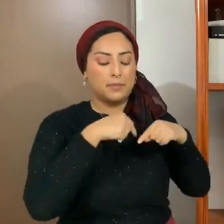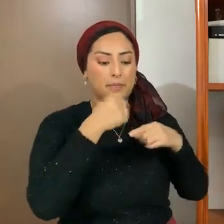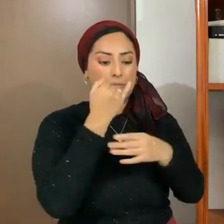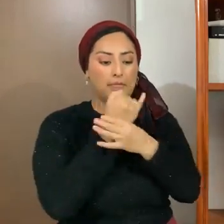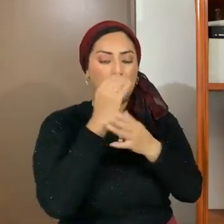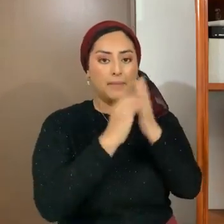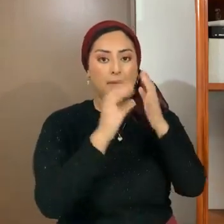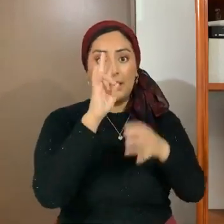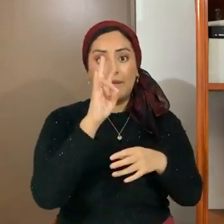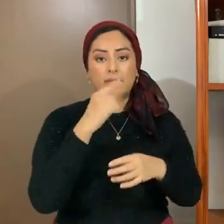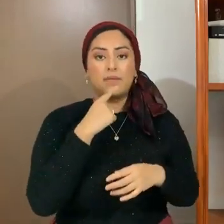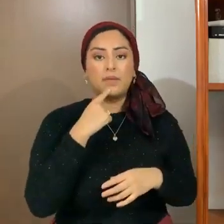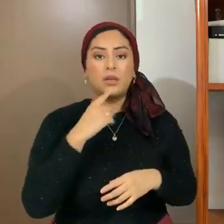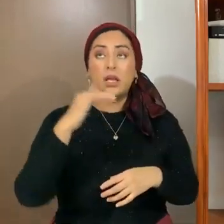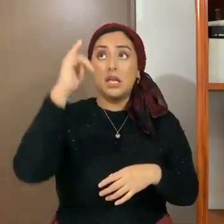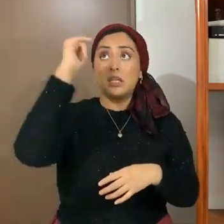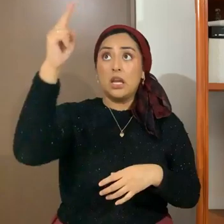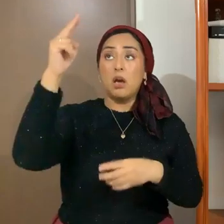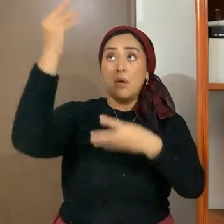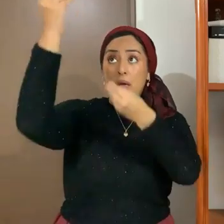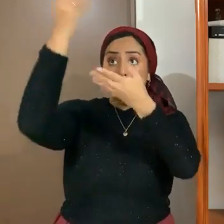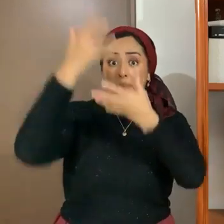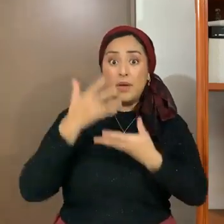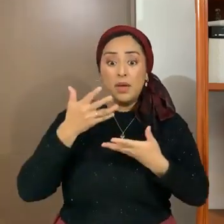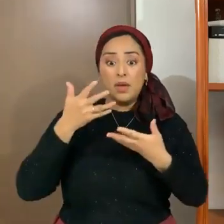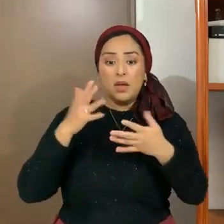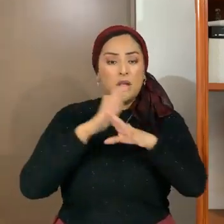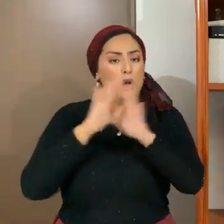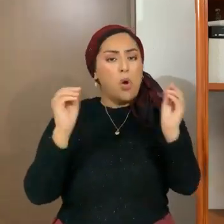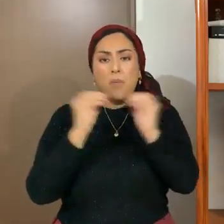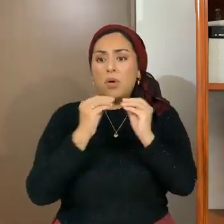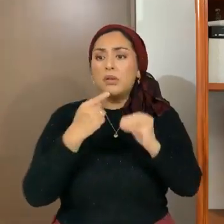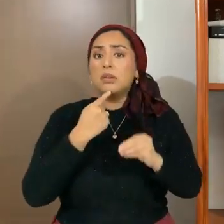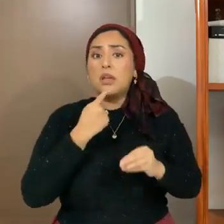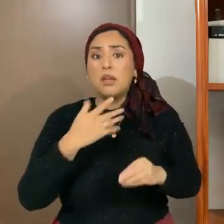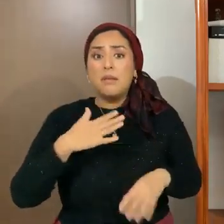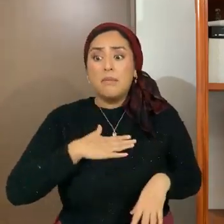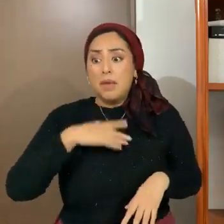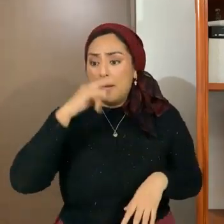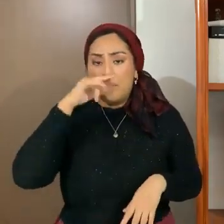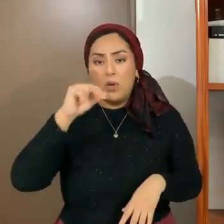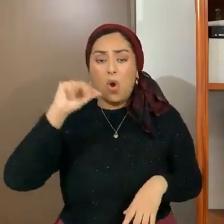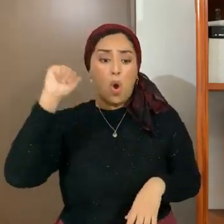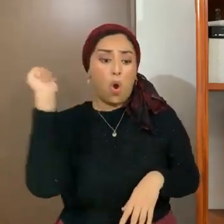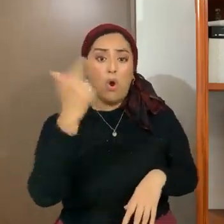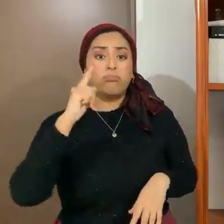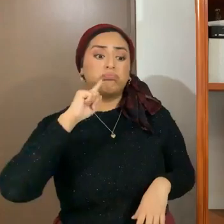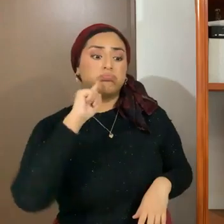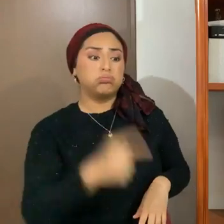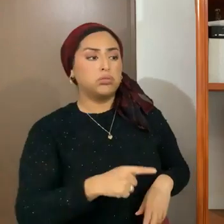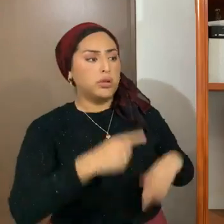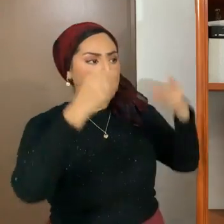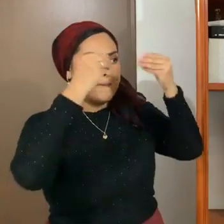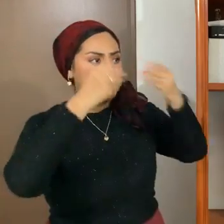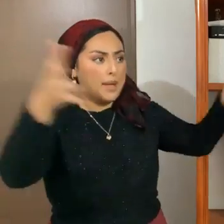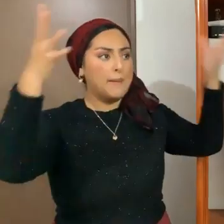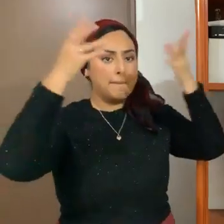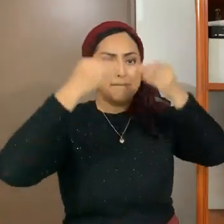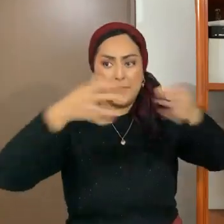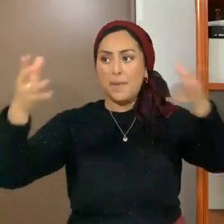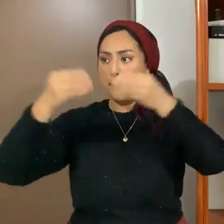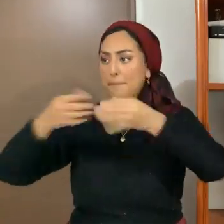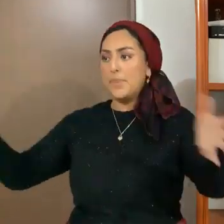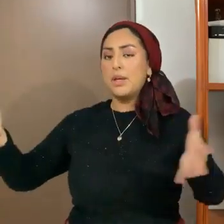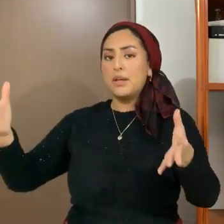en el verso 7, dice, y me dijo Yahweh, no digas soy un niño, porque a todo lo que te envíe irás tú y dirás todo lo que